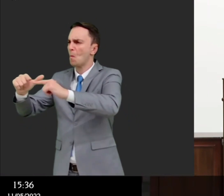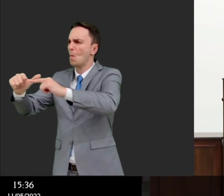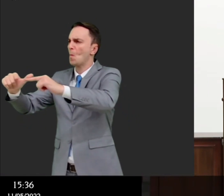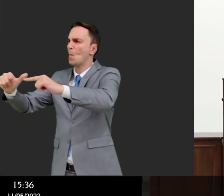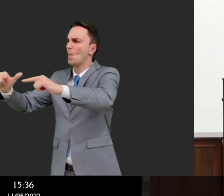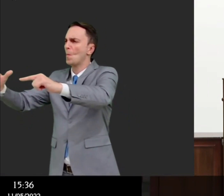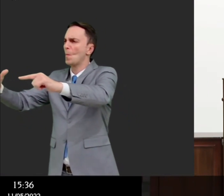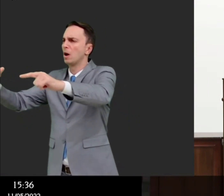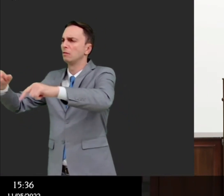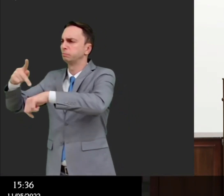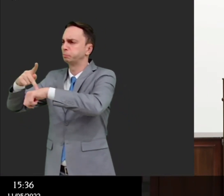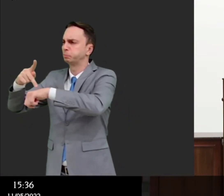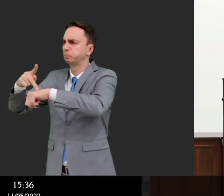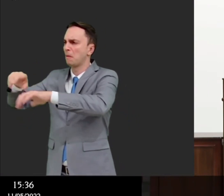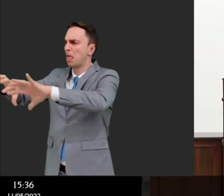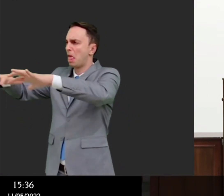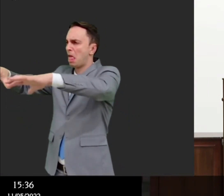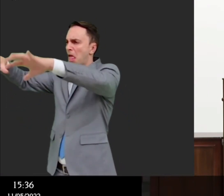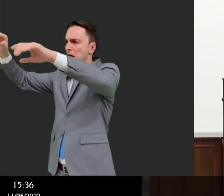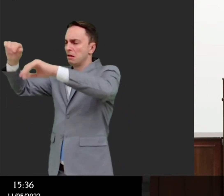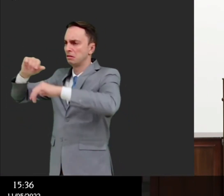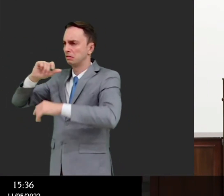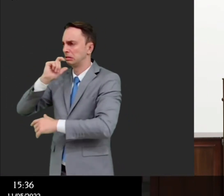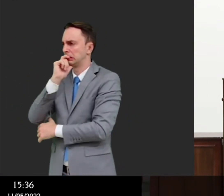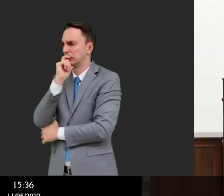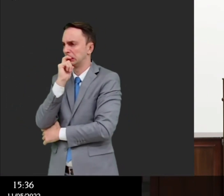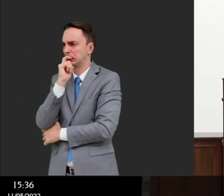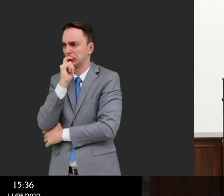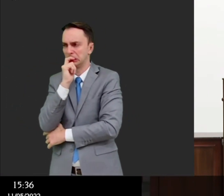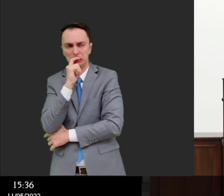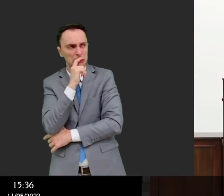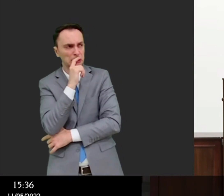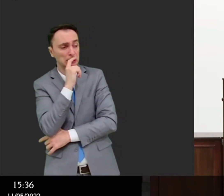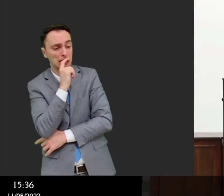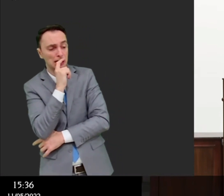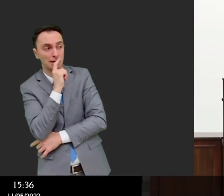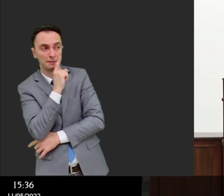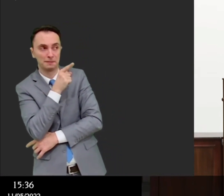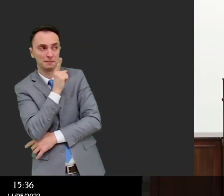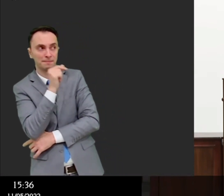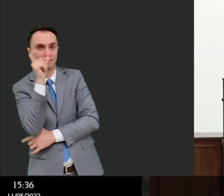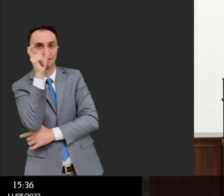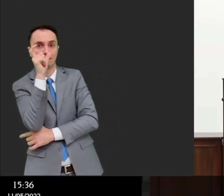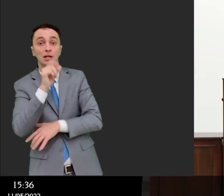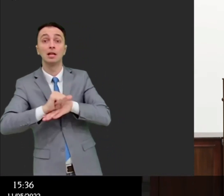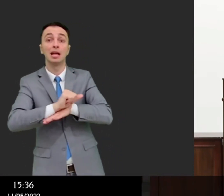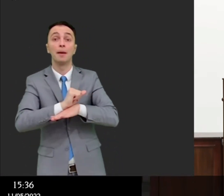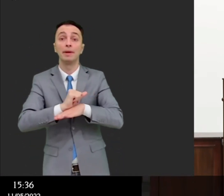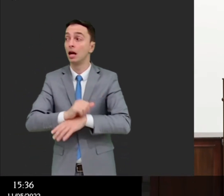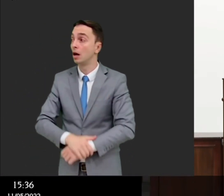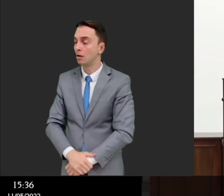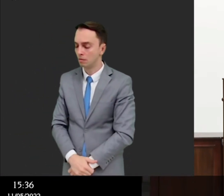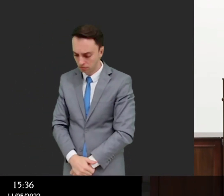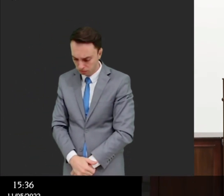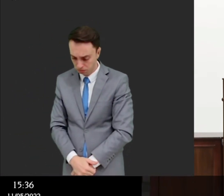agradável, aqui esses bosques. Olhou o que enchia os olhos. Abraão baixou a cabeça e disse: se você for aqui, eu vou para cá. Se